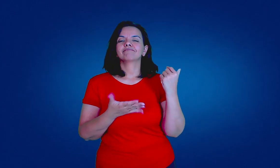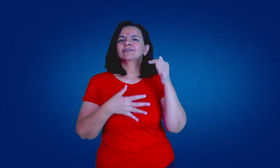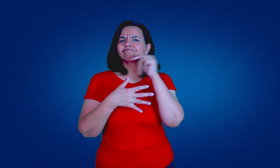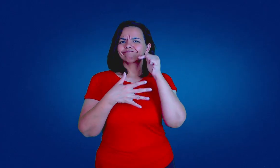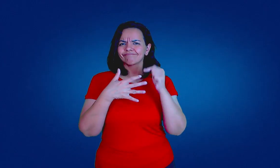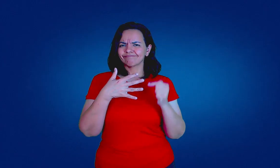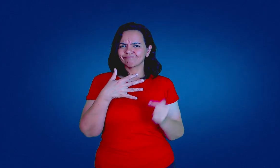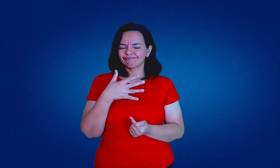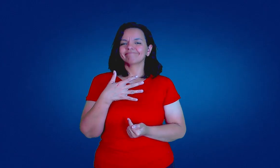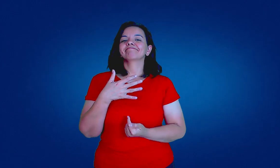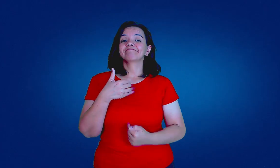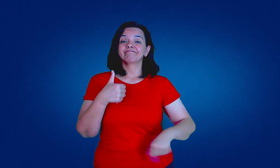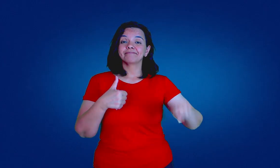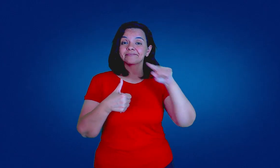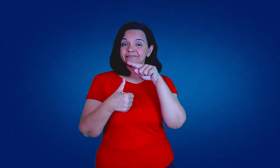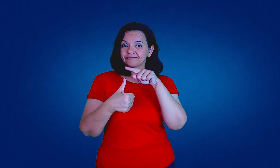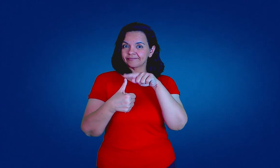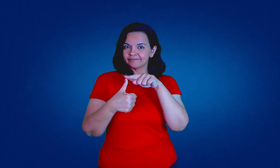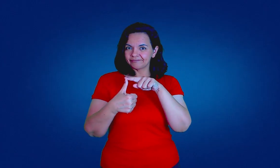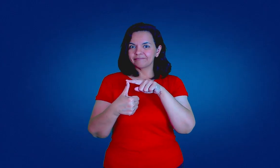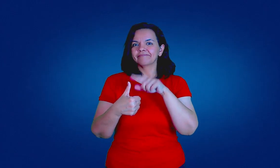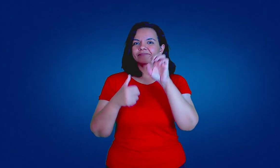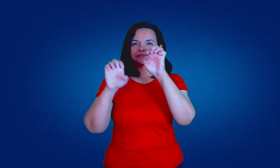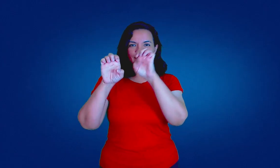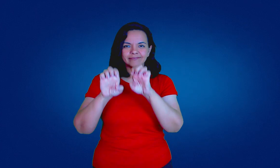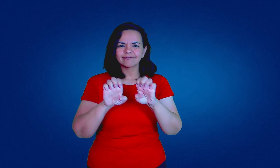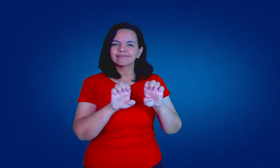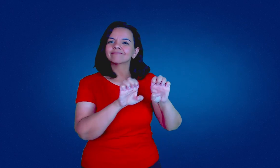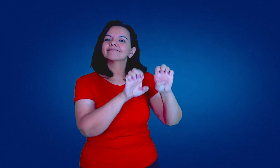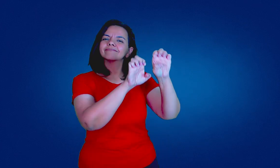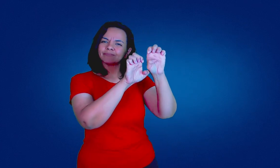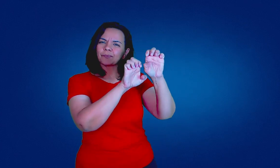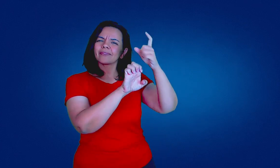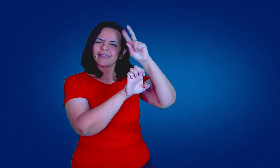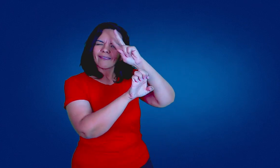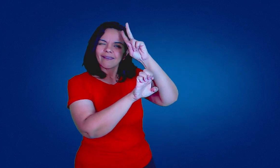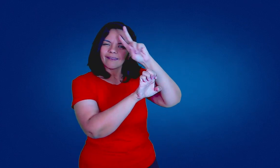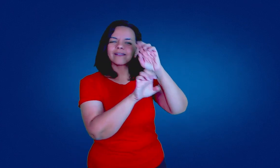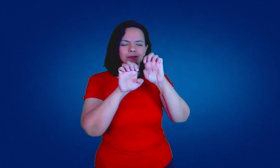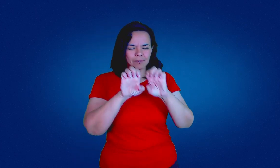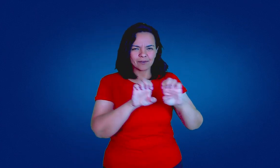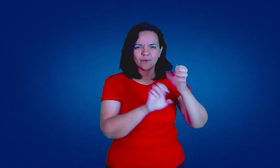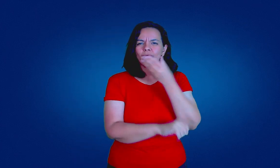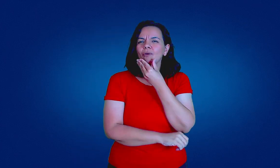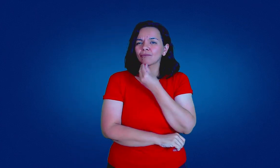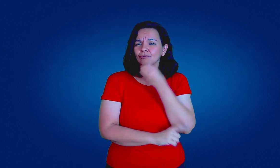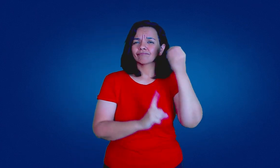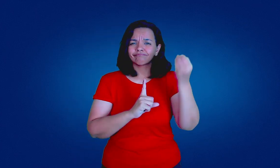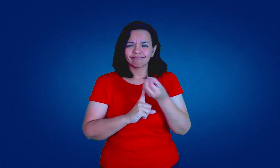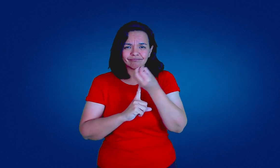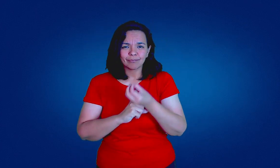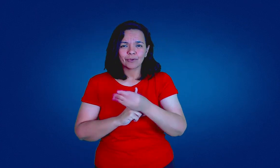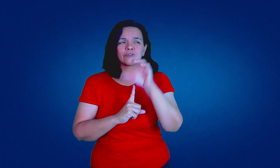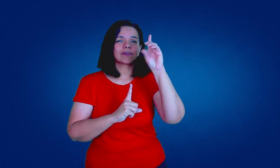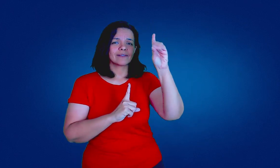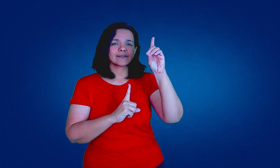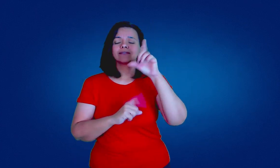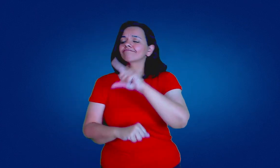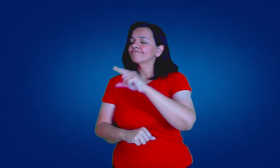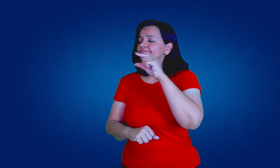Bem, na aula passada houveram vários pontos que nós estudamos. O primeiro deles foi sobre Enoque, um pouco